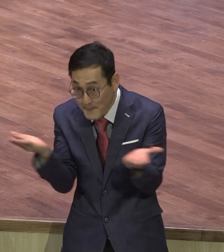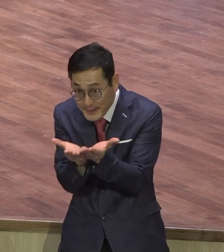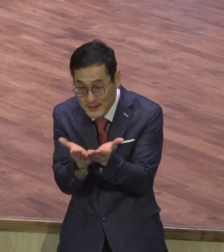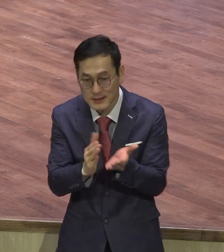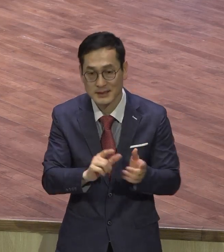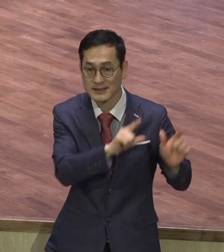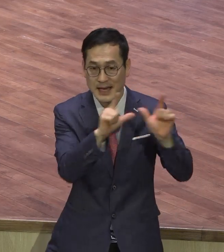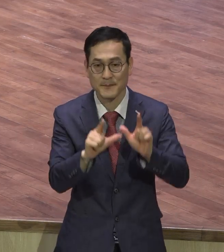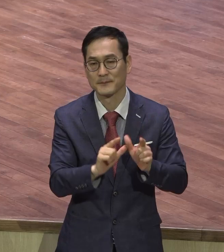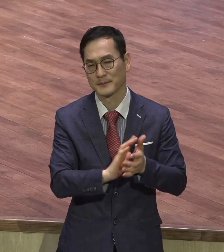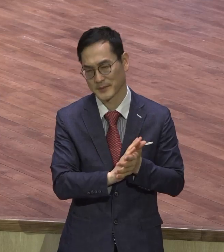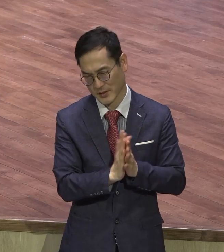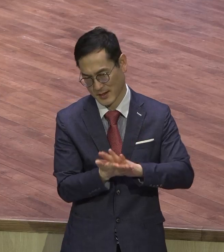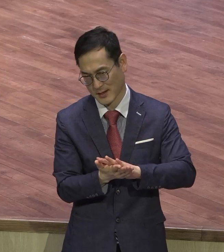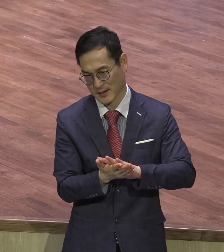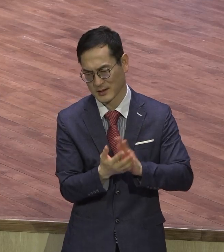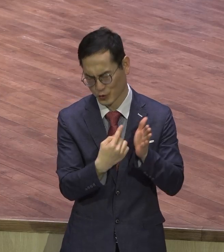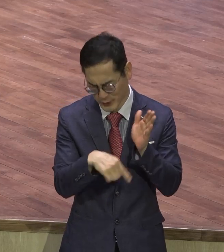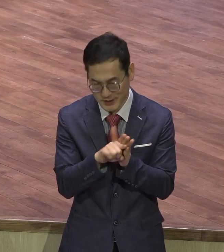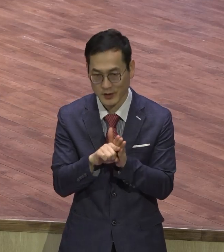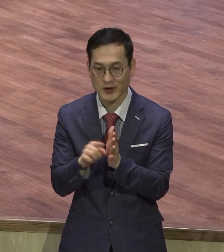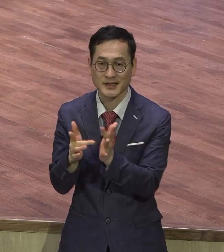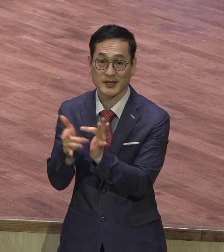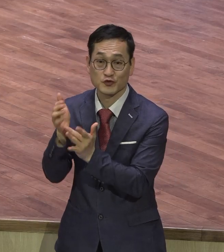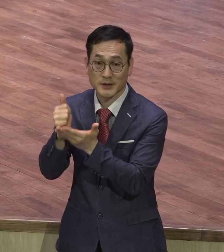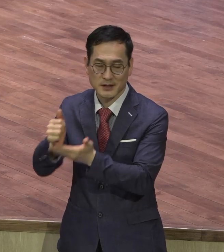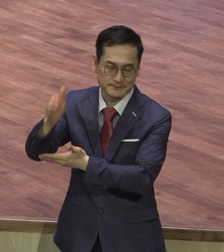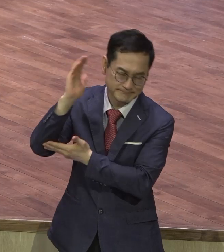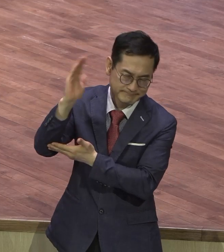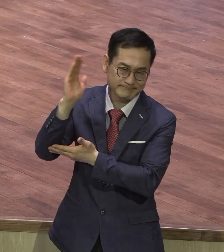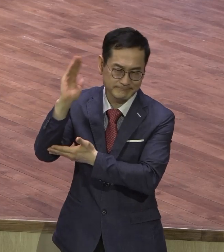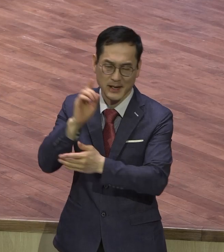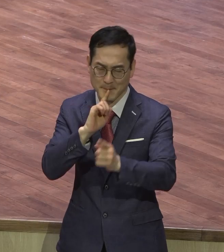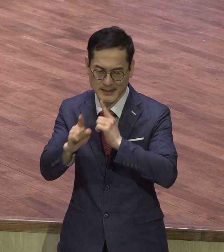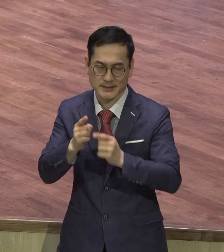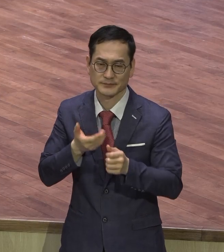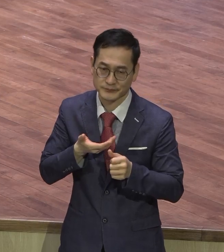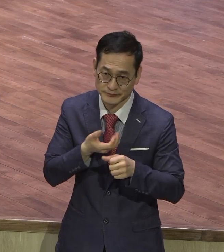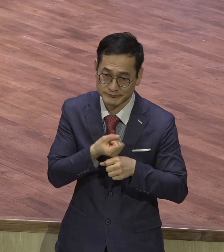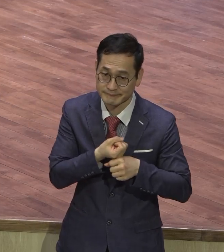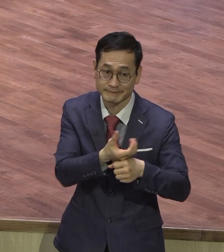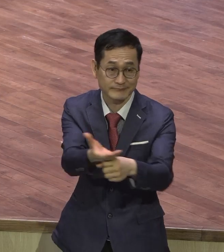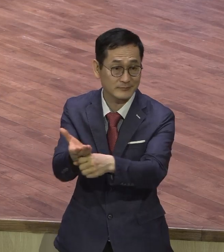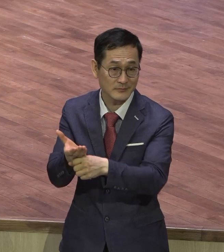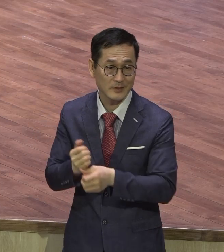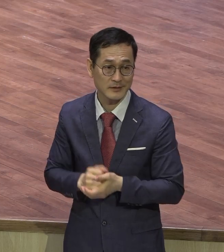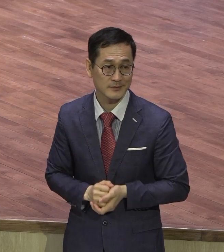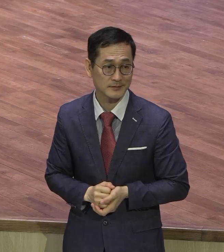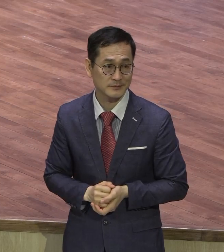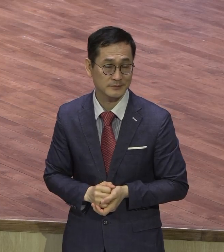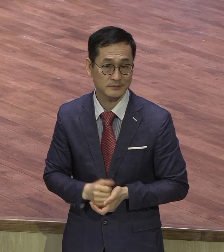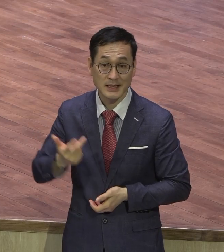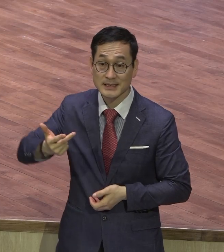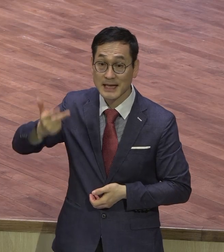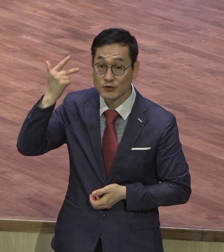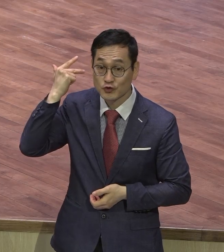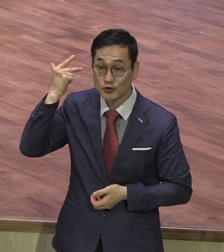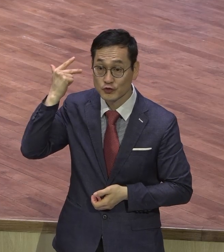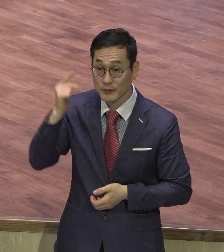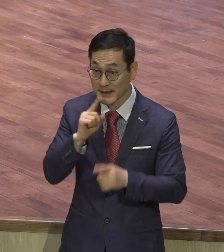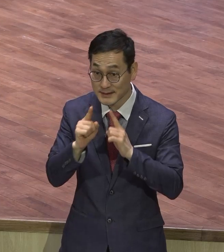체질 변화를 위해서 예수님께서 주옥 같은 이 말씀을 주셨습니다. 특히 지난주일까지 말씀을